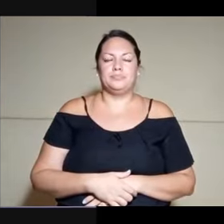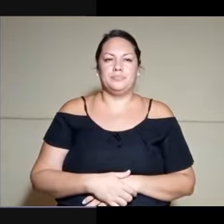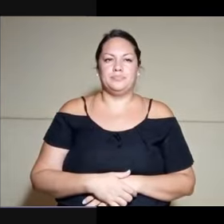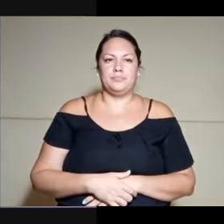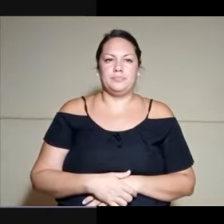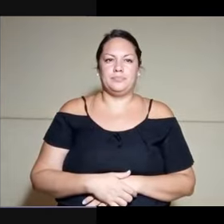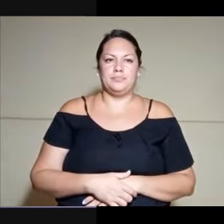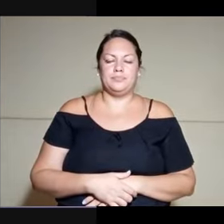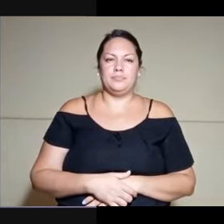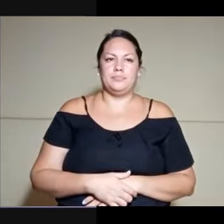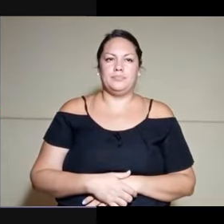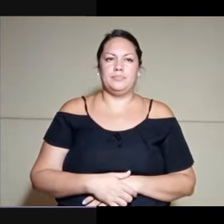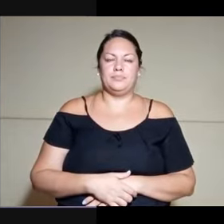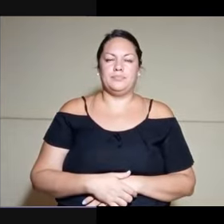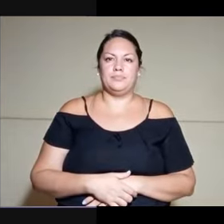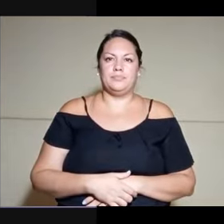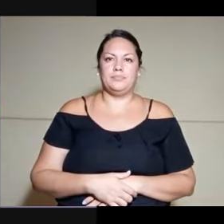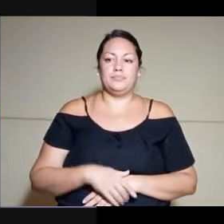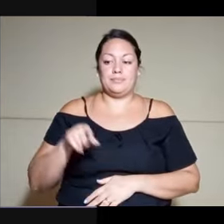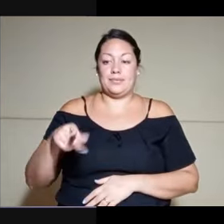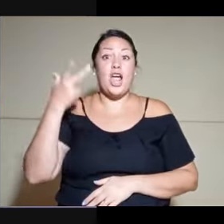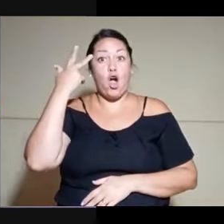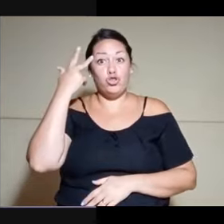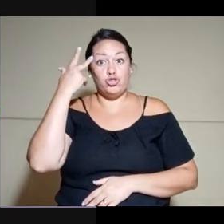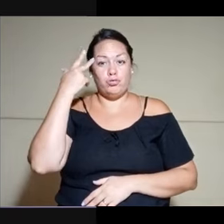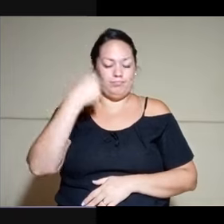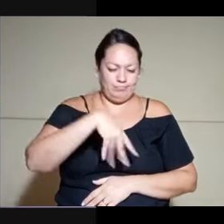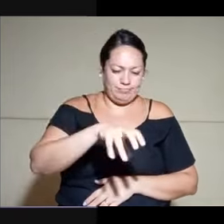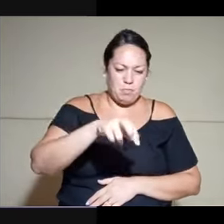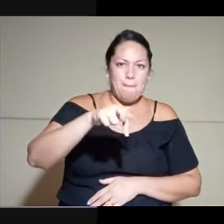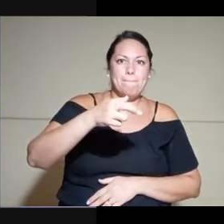cuando vean sistema y la vía vestibular.